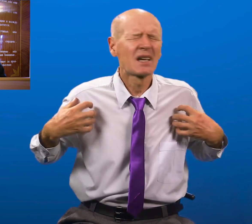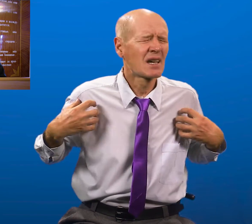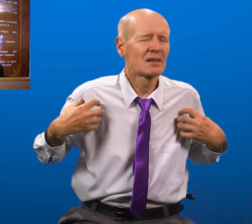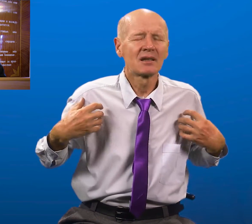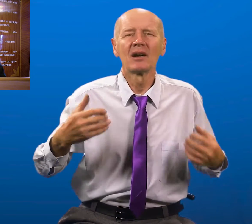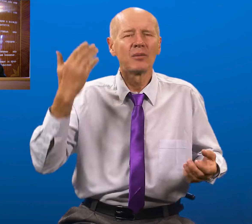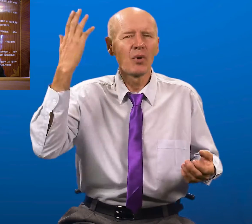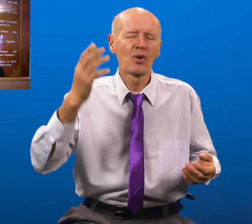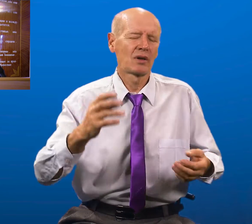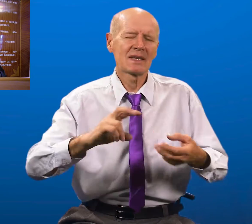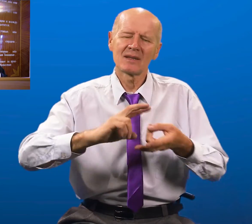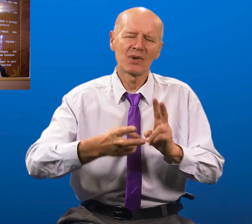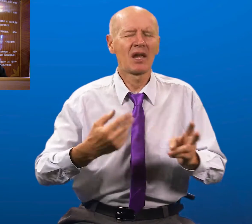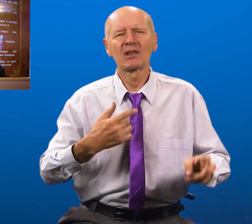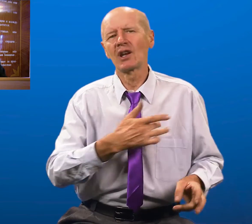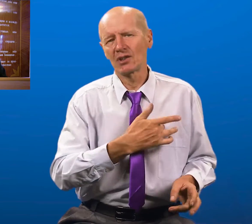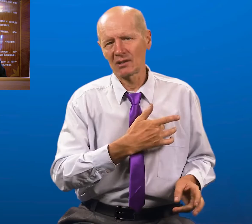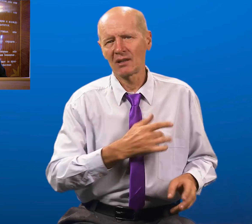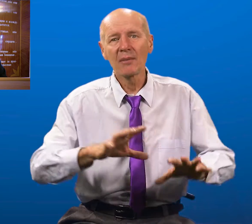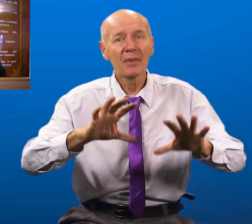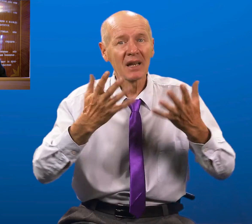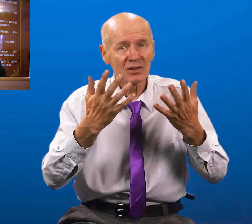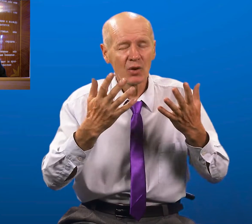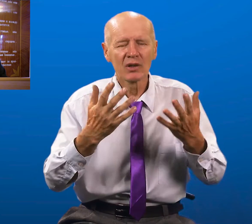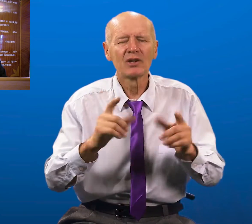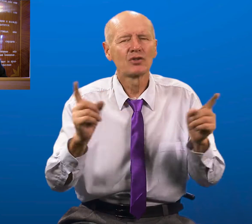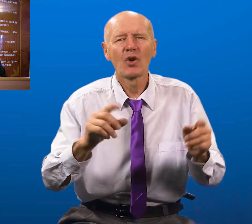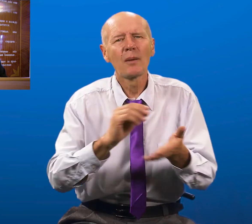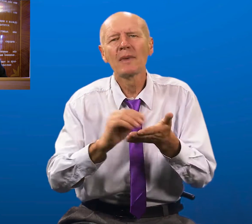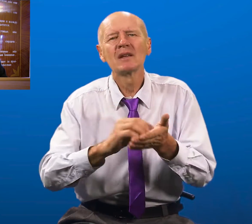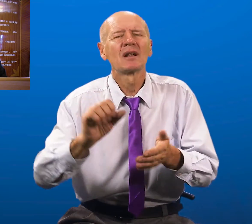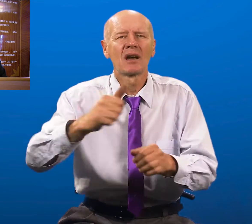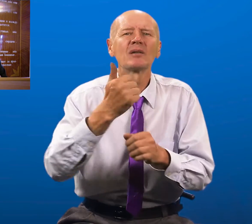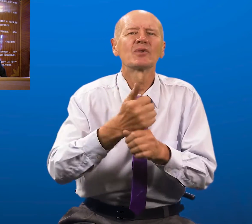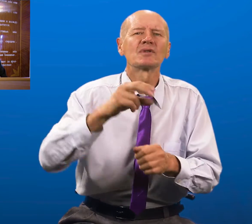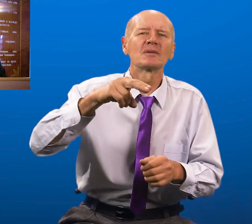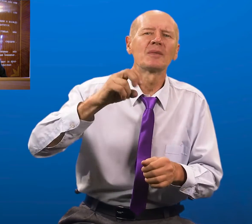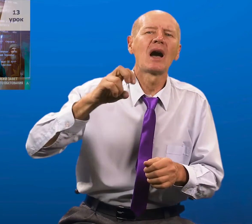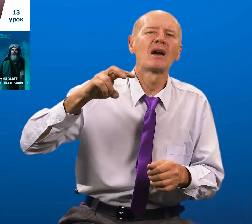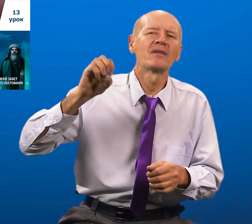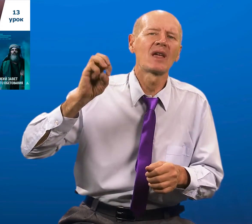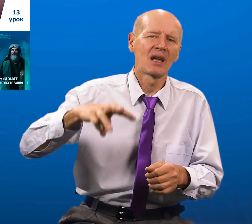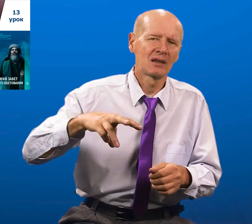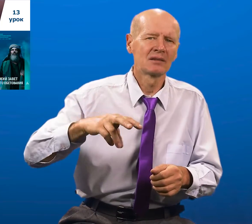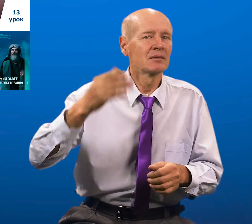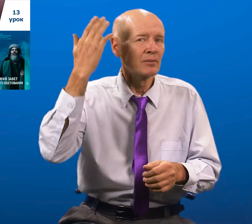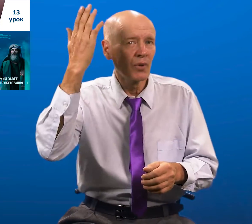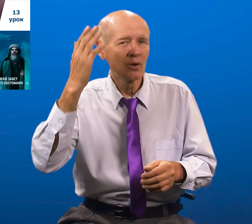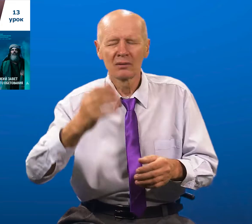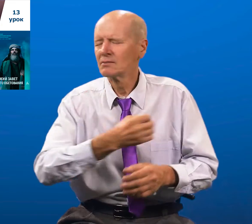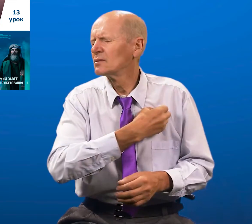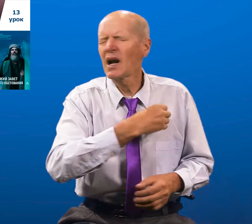наши сердца, происходит то, о чем пишет апостол Павел в послании к Ефесянам.